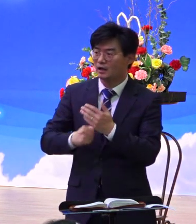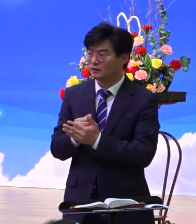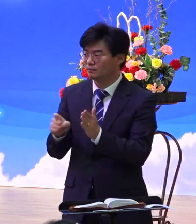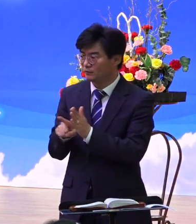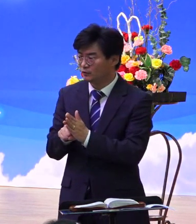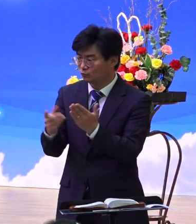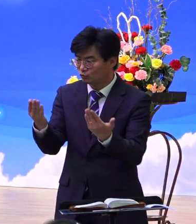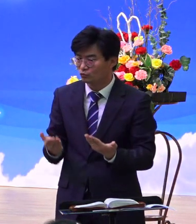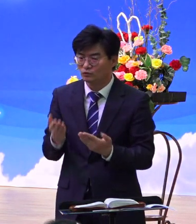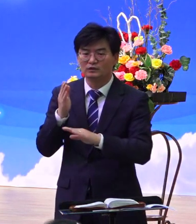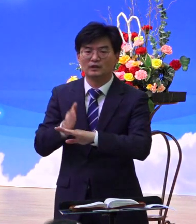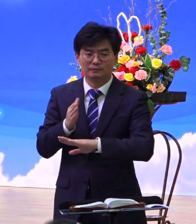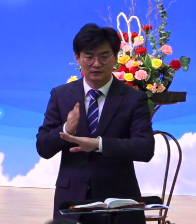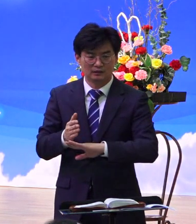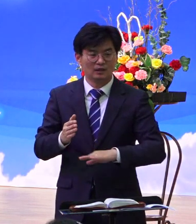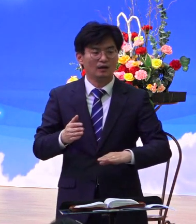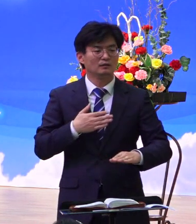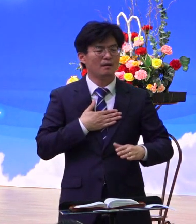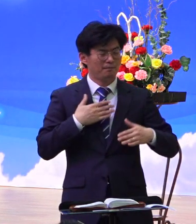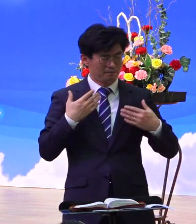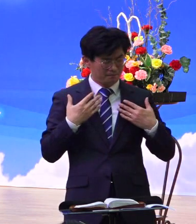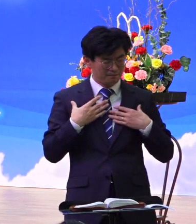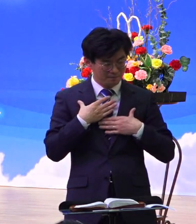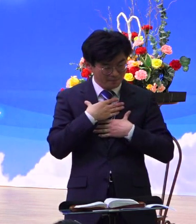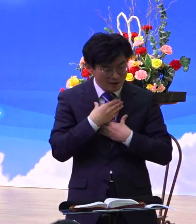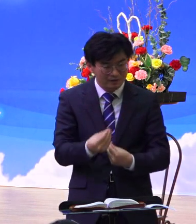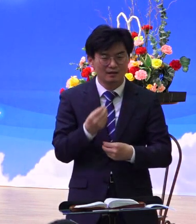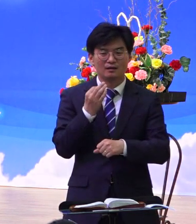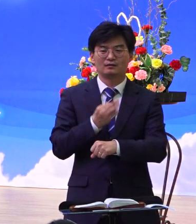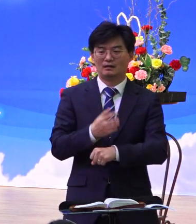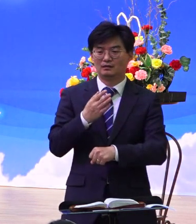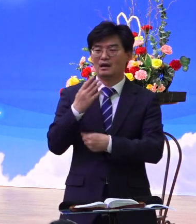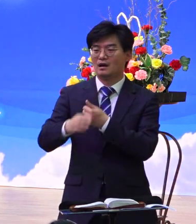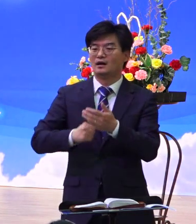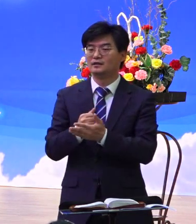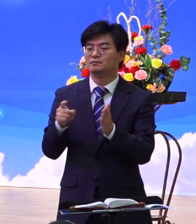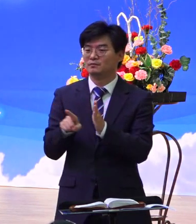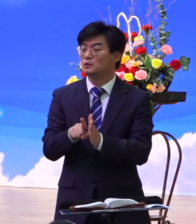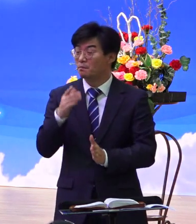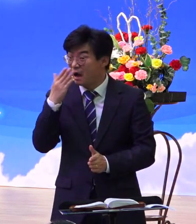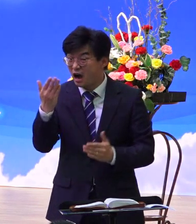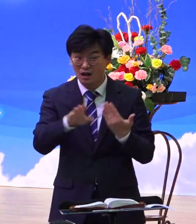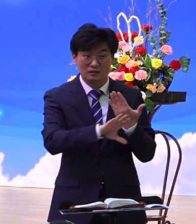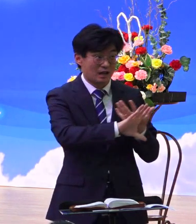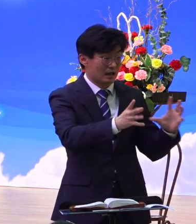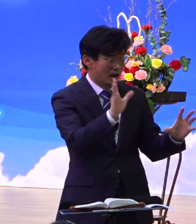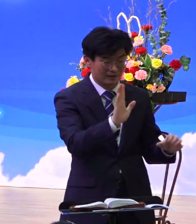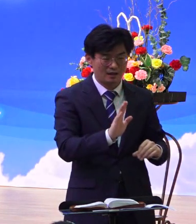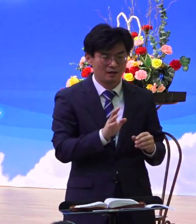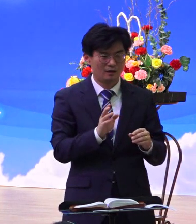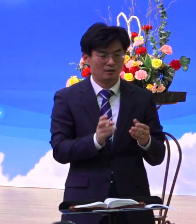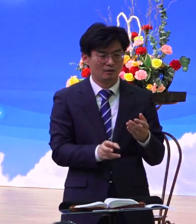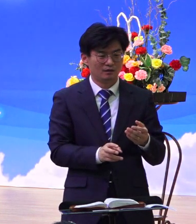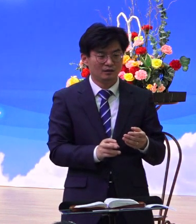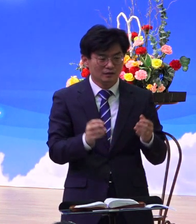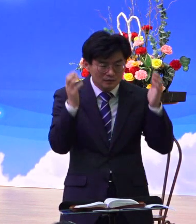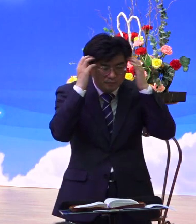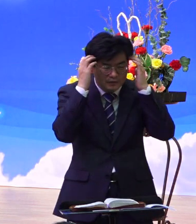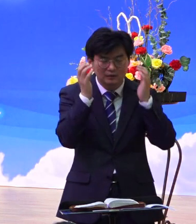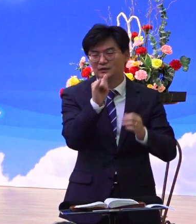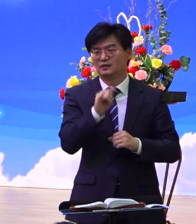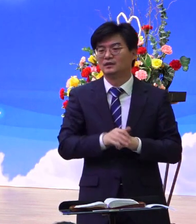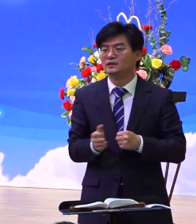바랍니다. 그리고 하나님 말씀을 더 사랑하고 점점점 뜨거워지는 신앙생활을 해가시기를 바랍니다.